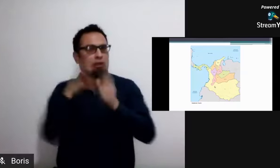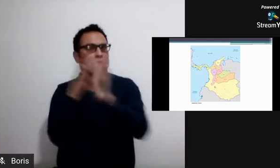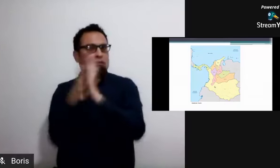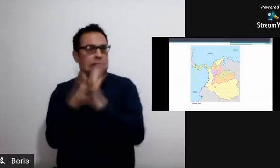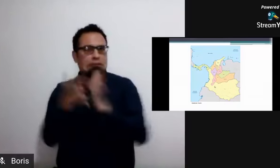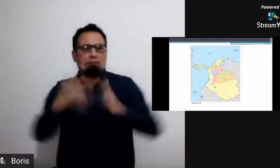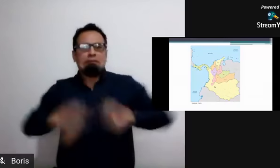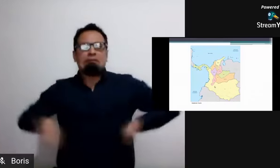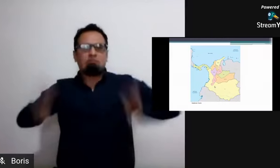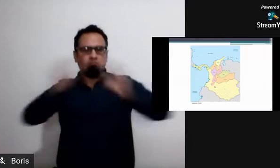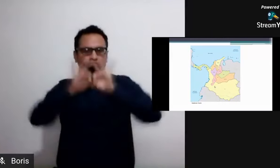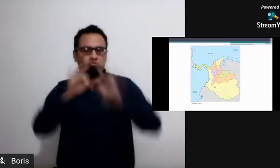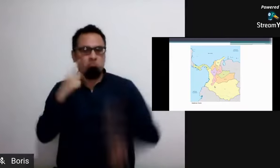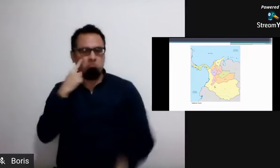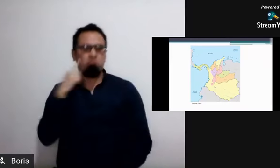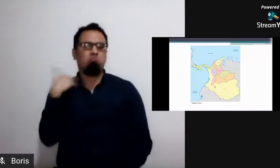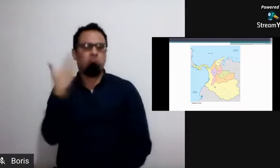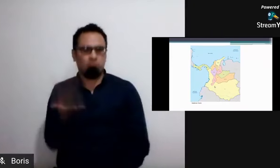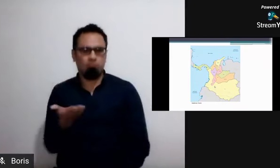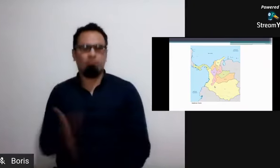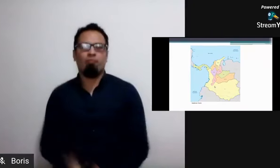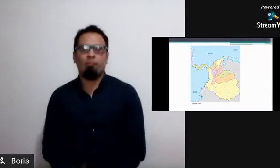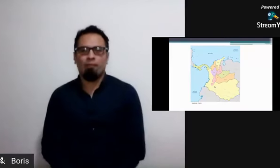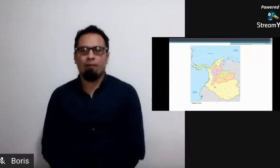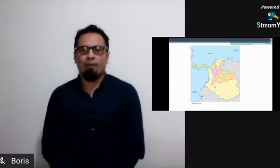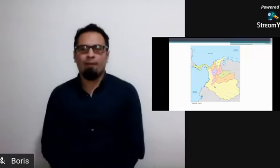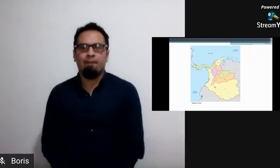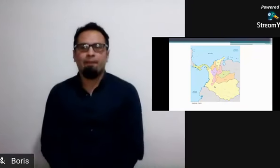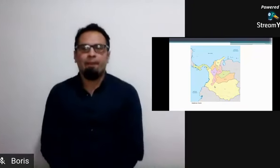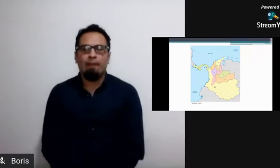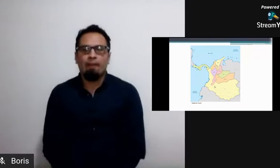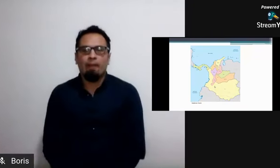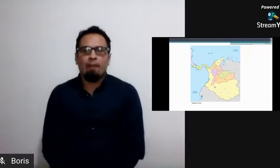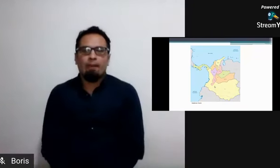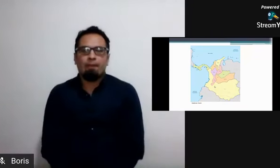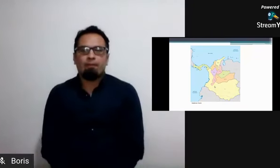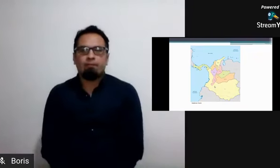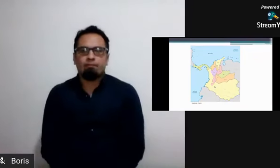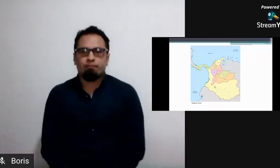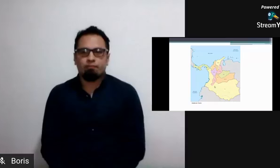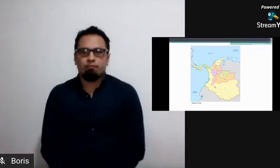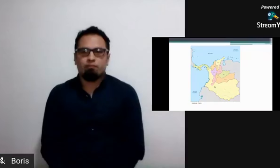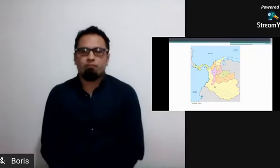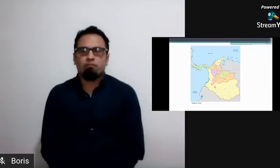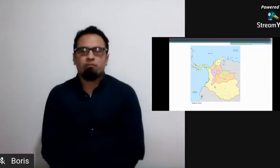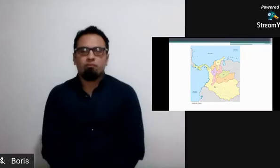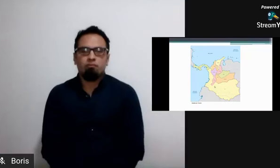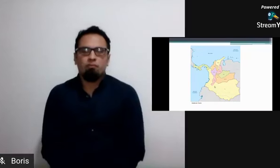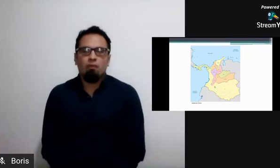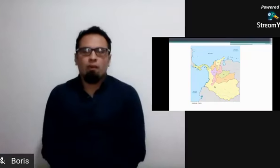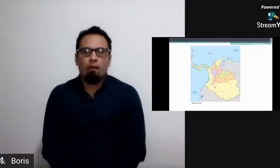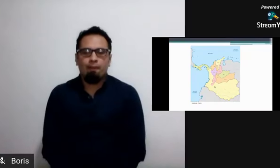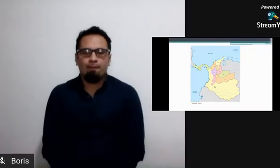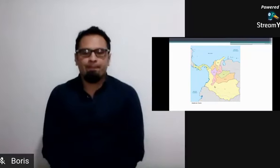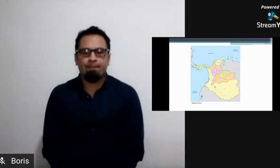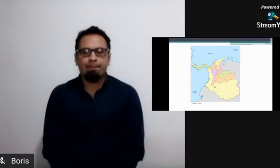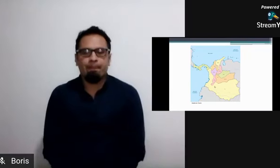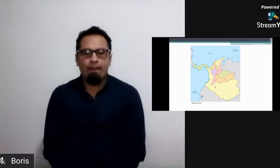sus videos, a compartir también sus preguntas para que en una posterior ocasión yo pueda responderlos. Siguiente.